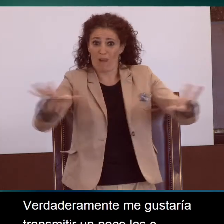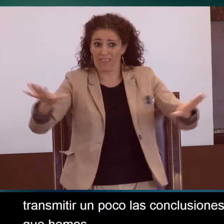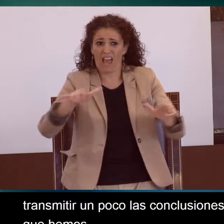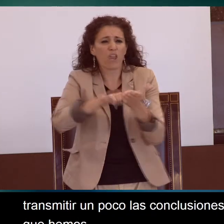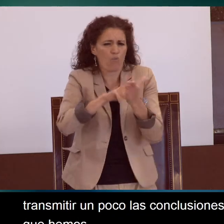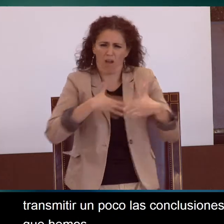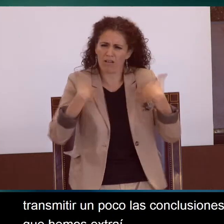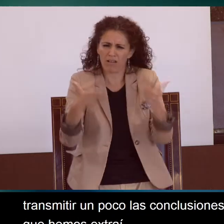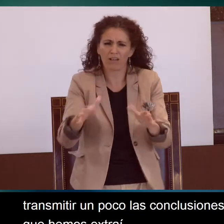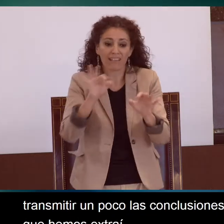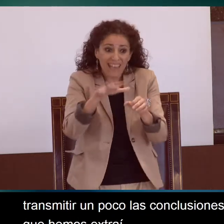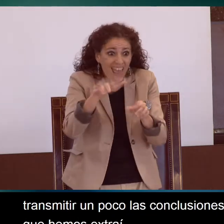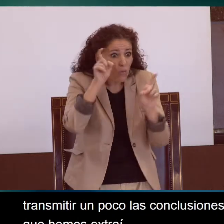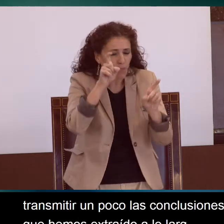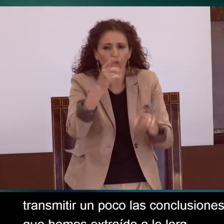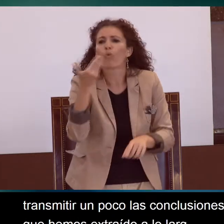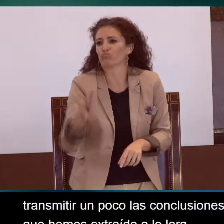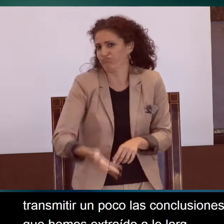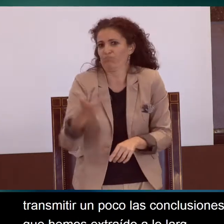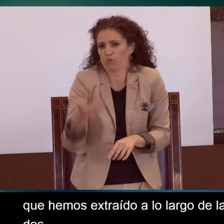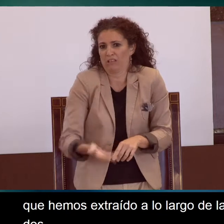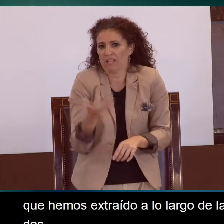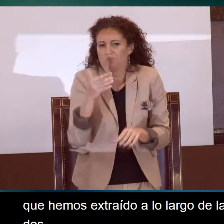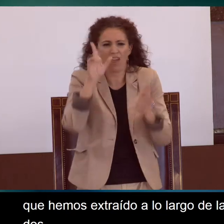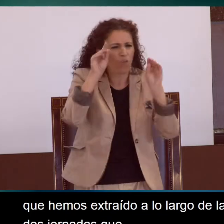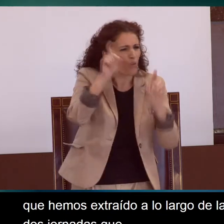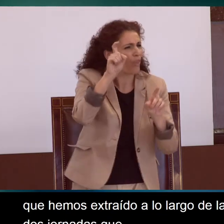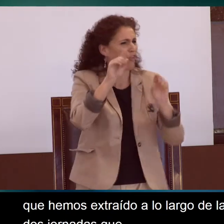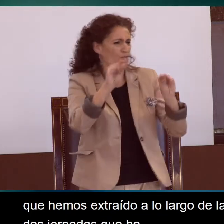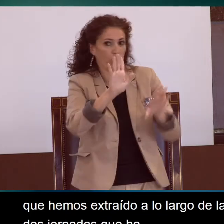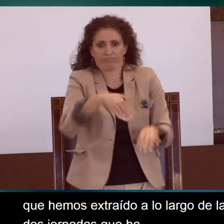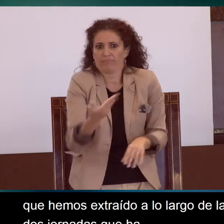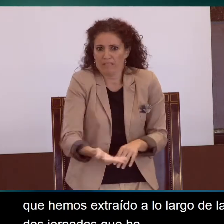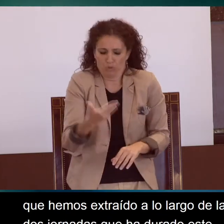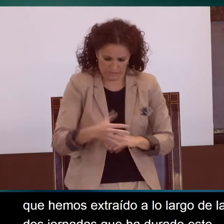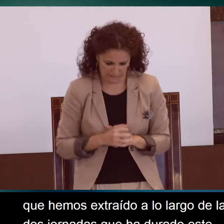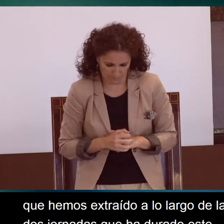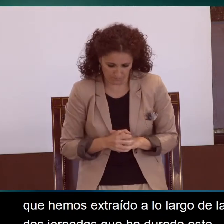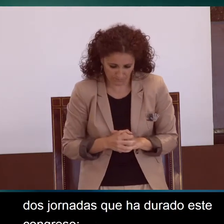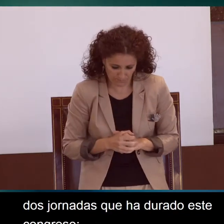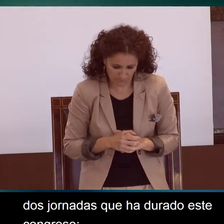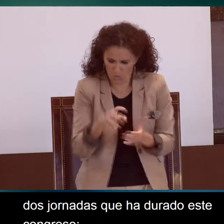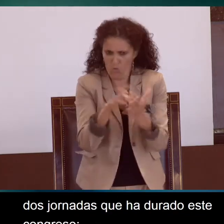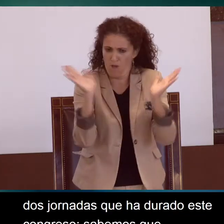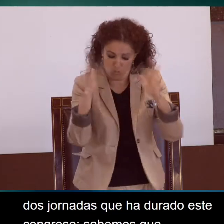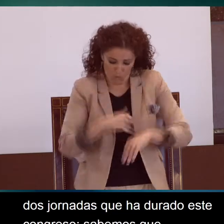Sabemos que dentro de cualquier proceso de normalización de cualquier lengua, lo fundamental es el ámbito educativo como proceso de